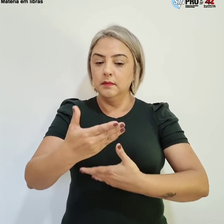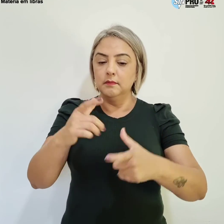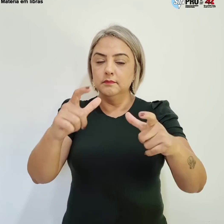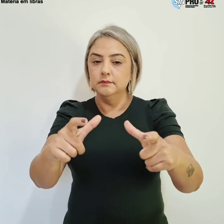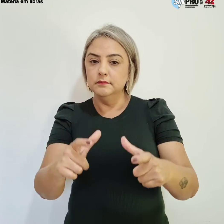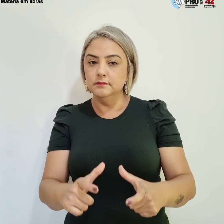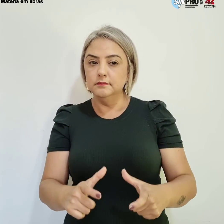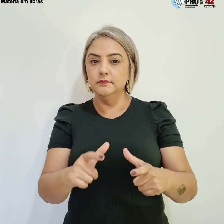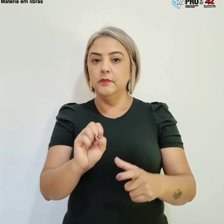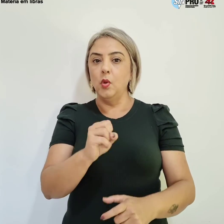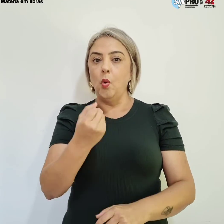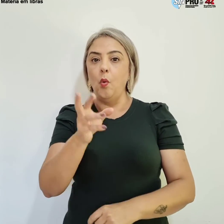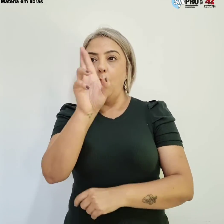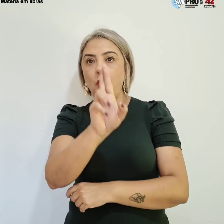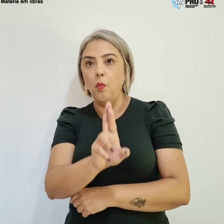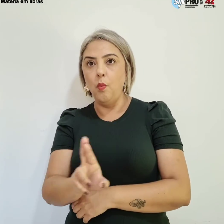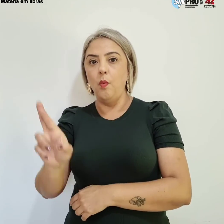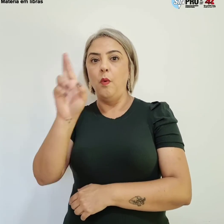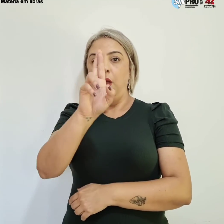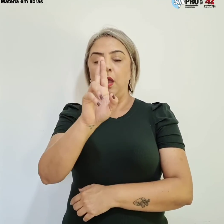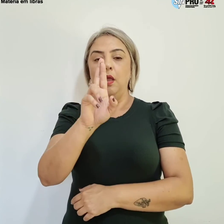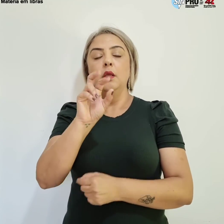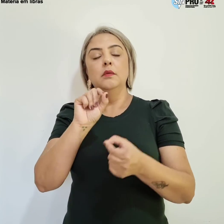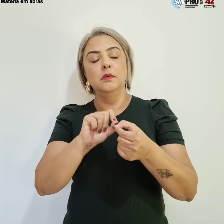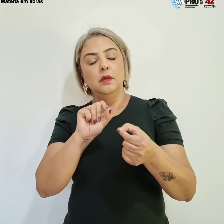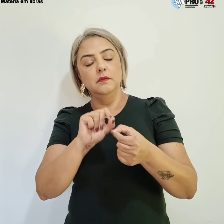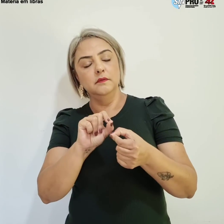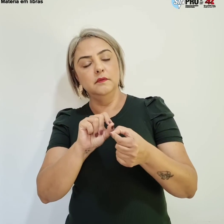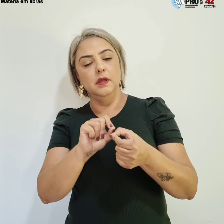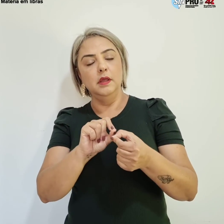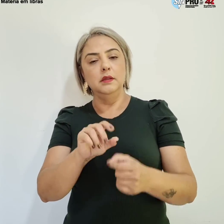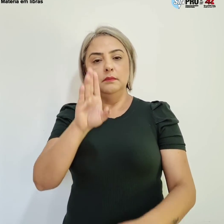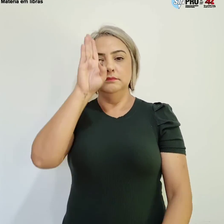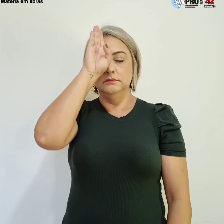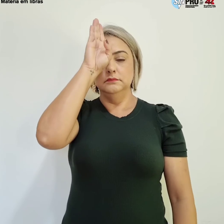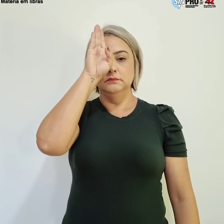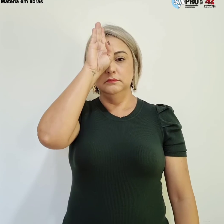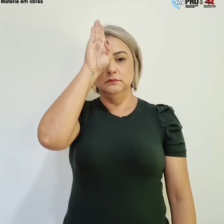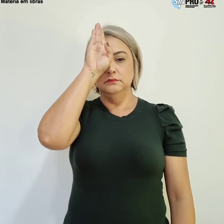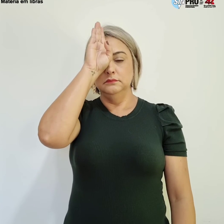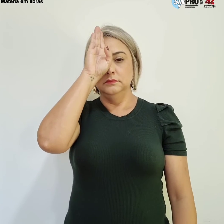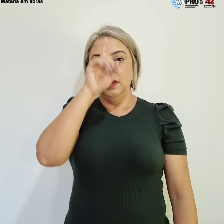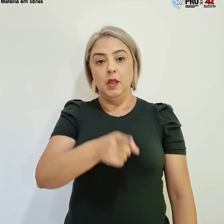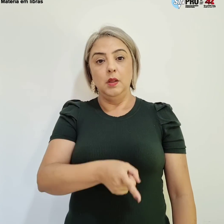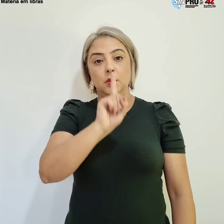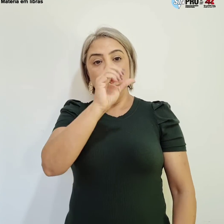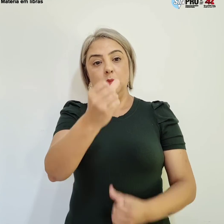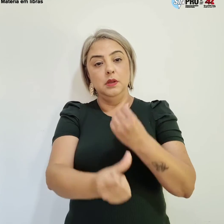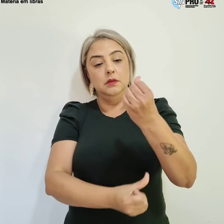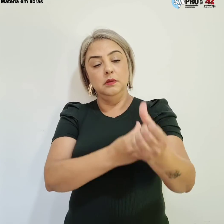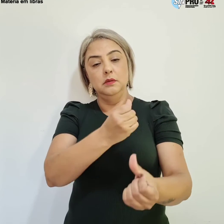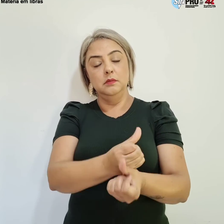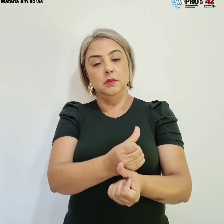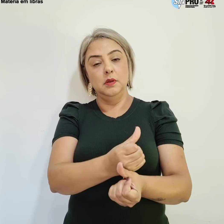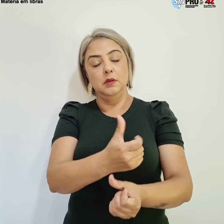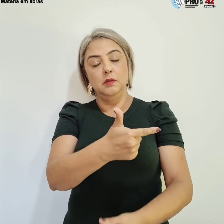territoriais ou regionais serão realizadas preferencialmente no primeiro semestre de 2021